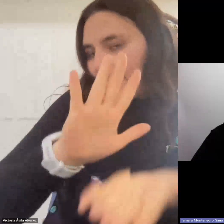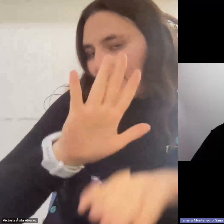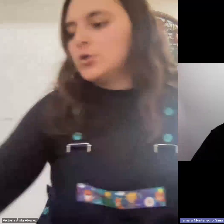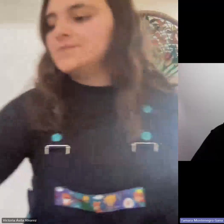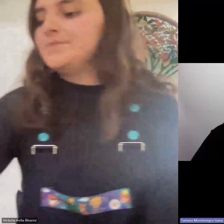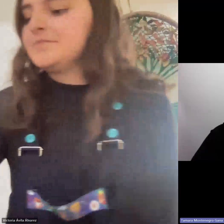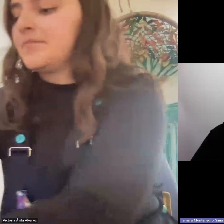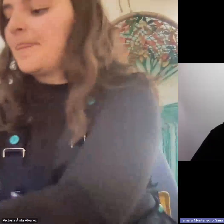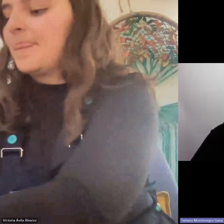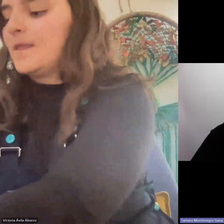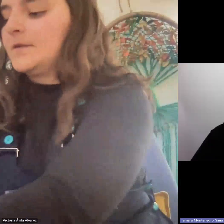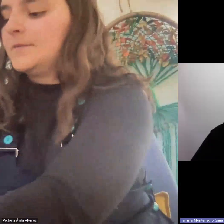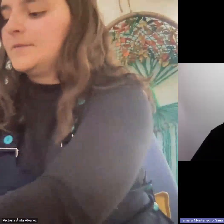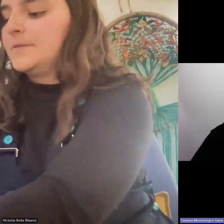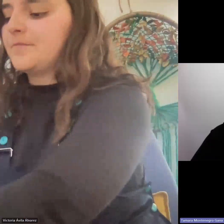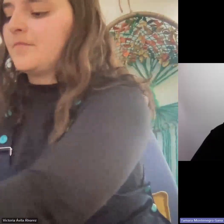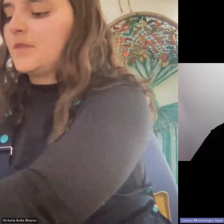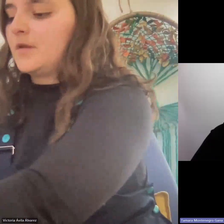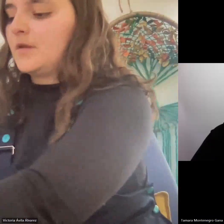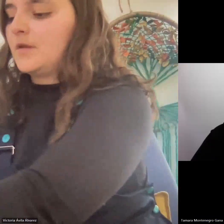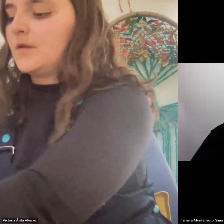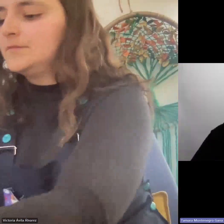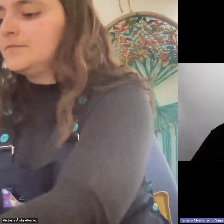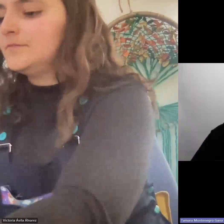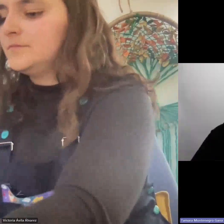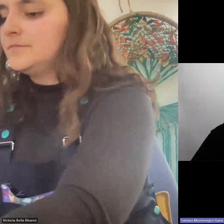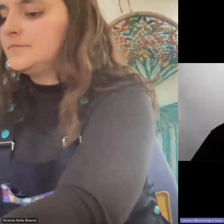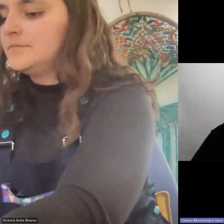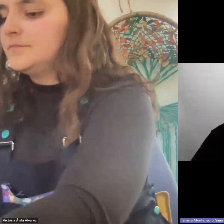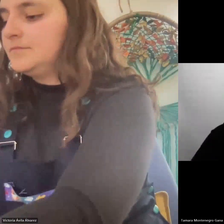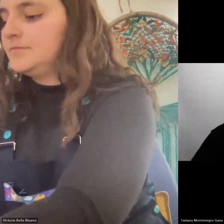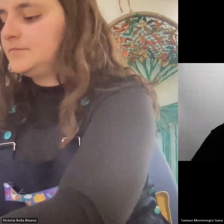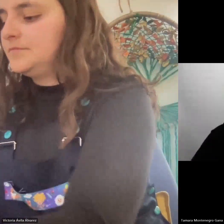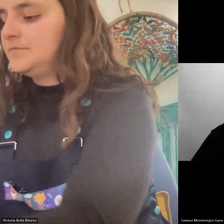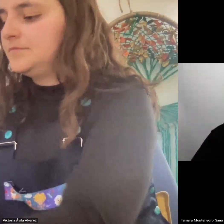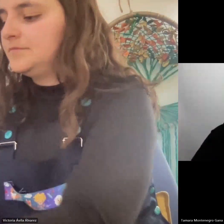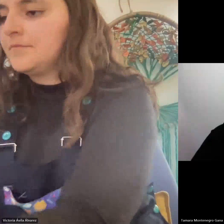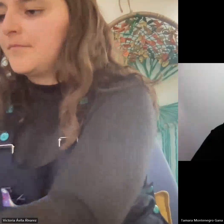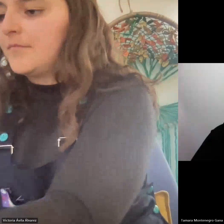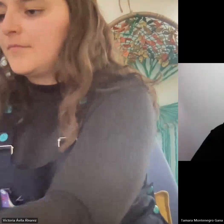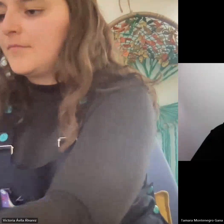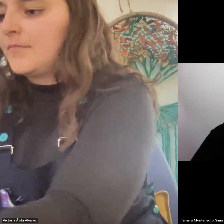señas aquí en la escuela. Por ejemplo, voy a mostrar.